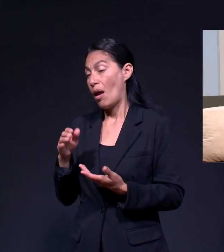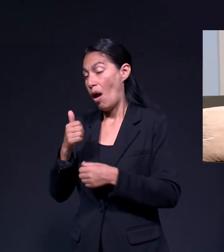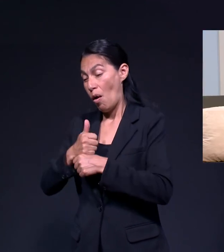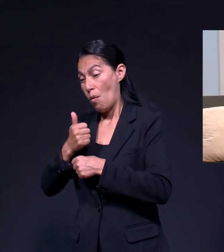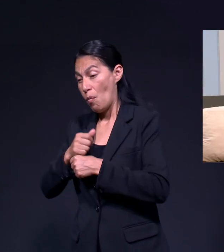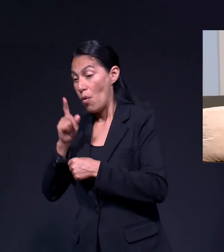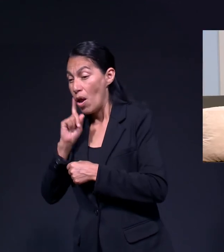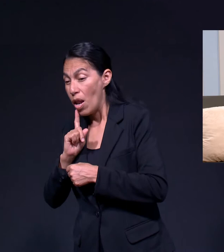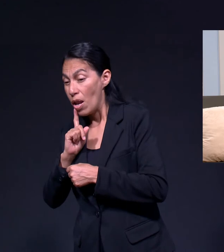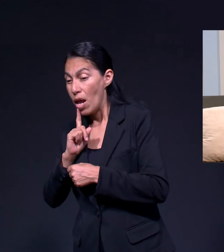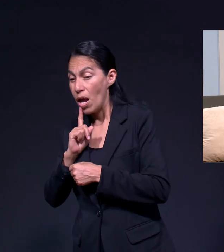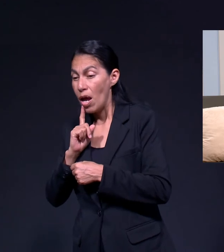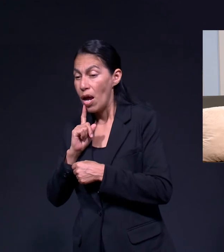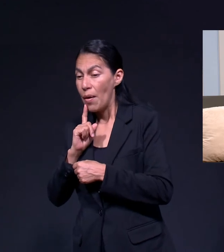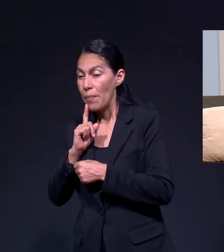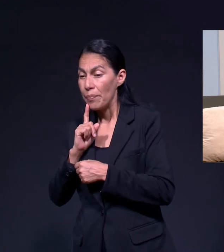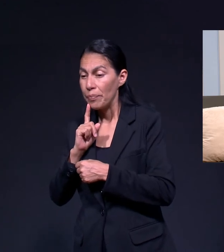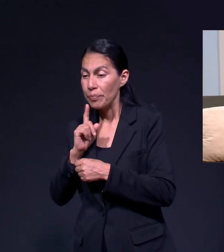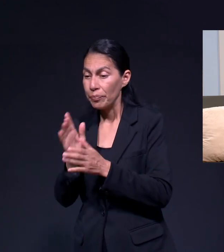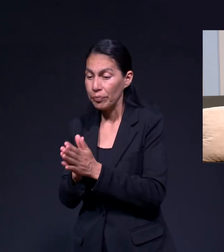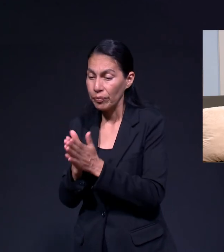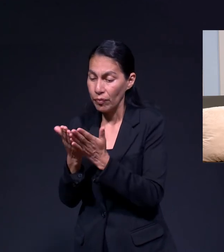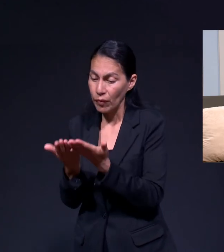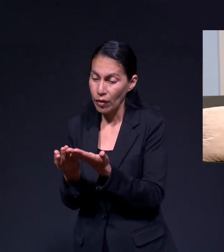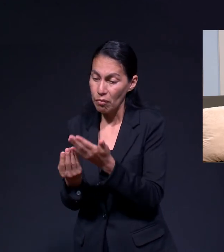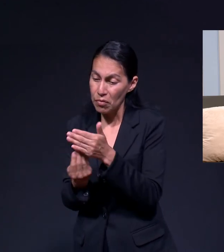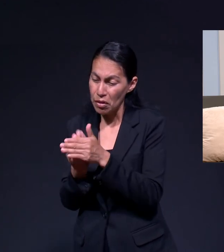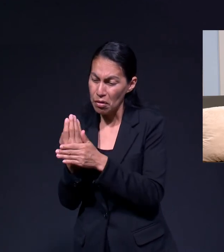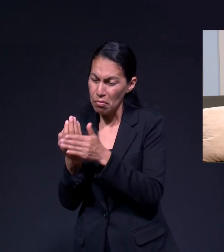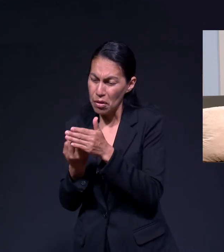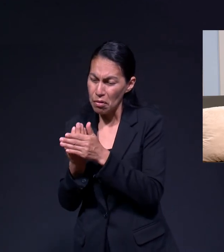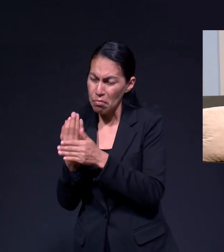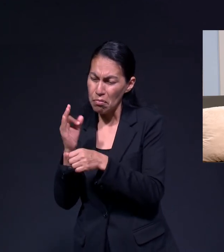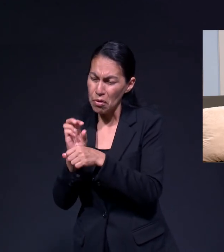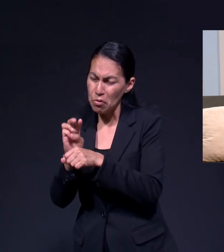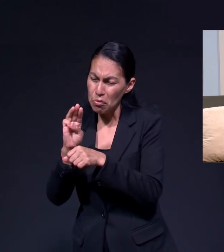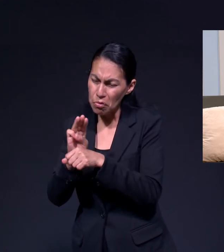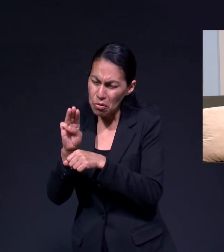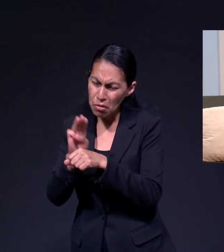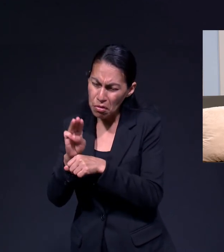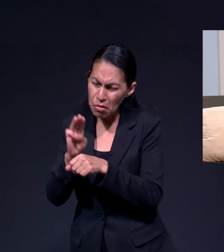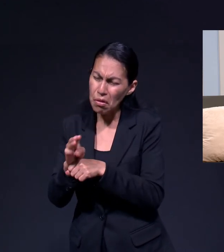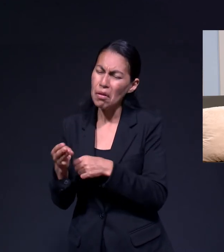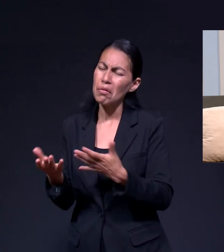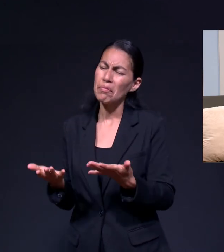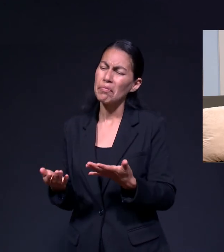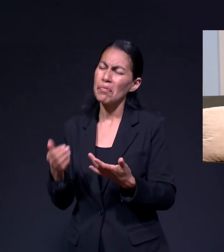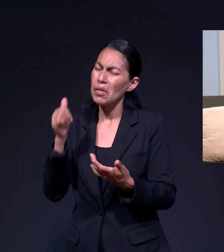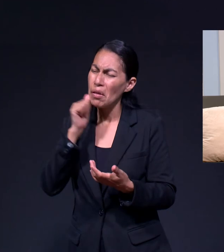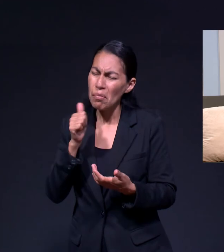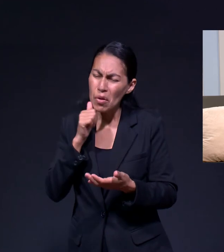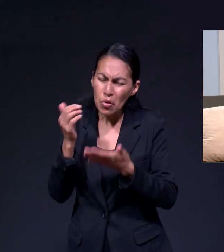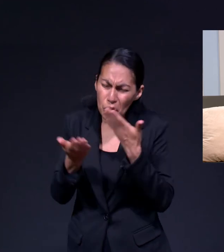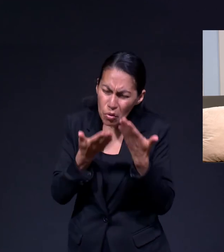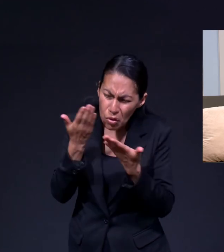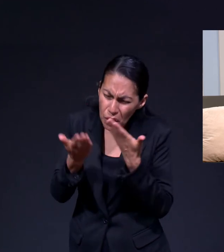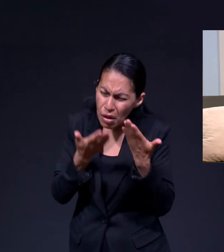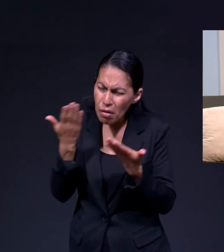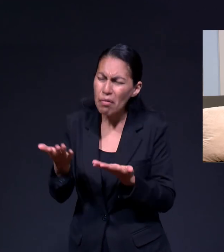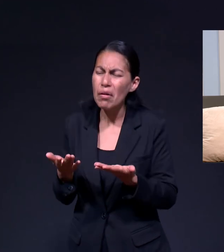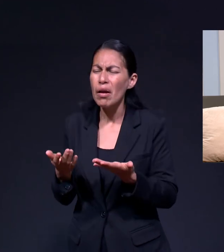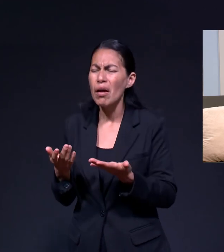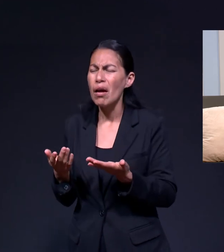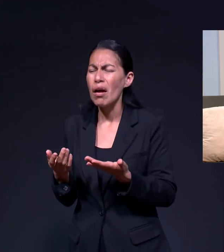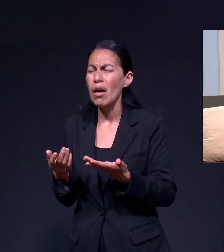también esos revolucionarios que mi abuelita me daba mi abuelito también la fe que tenía mi familia que me